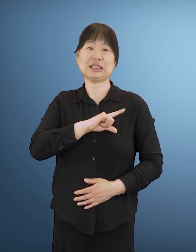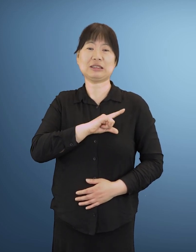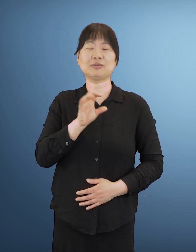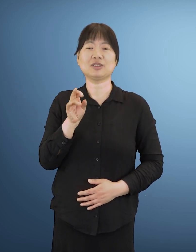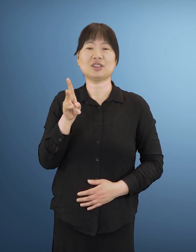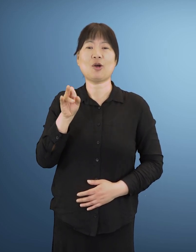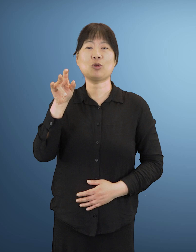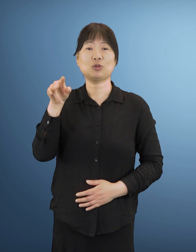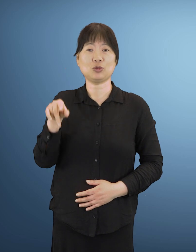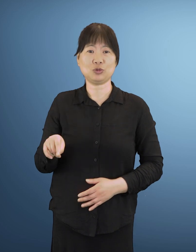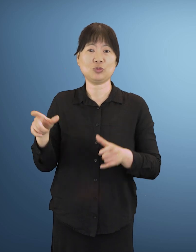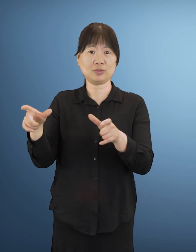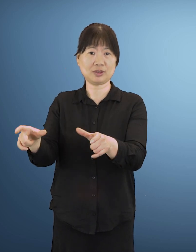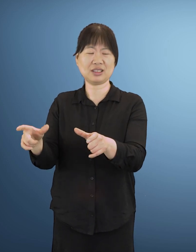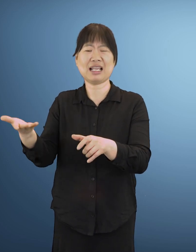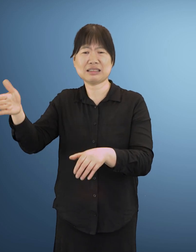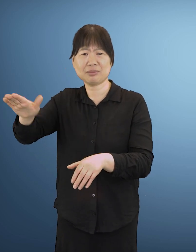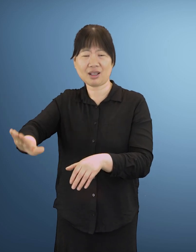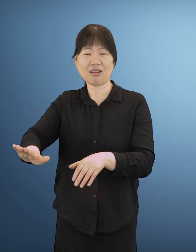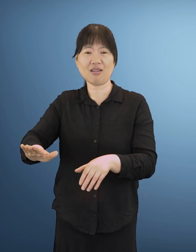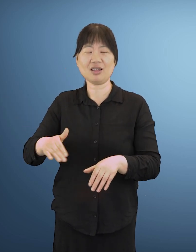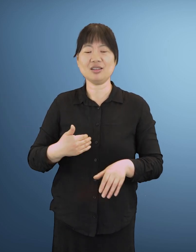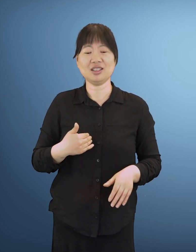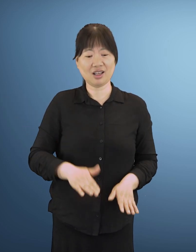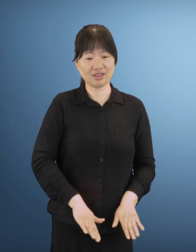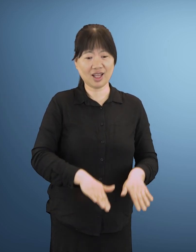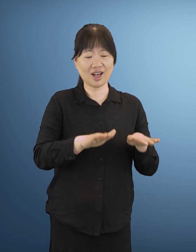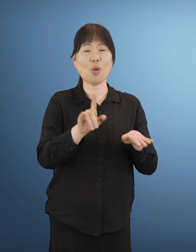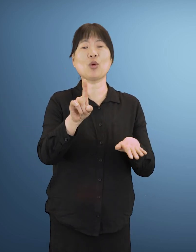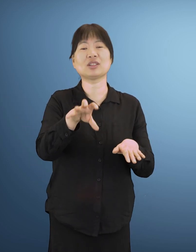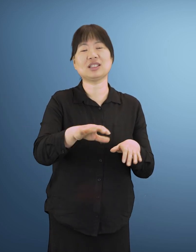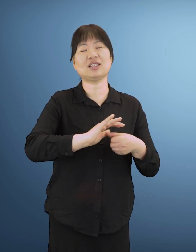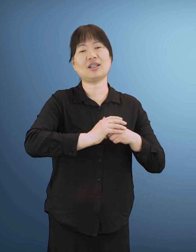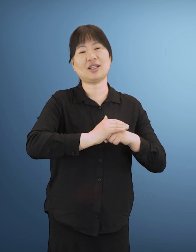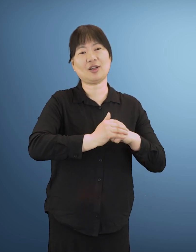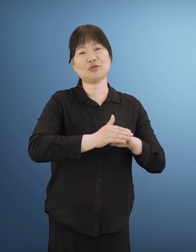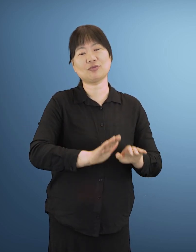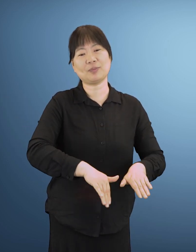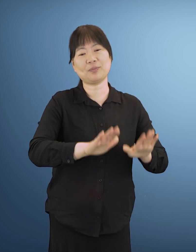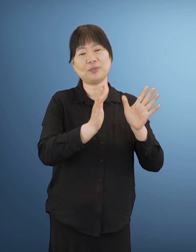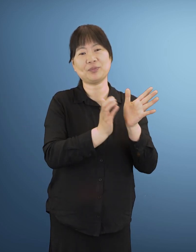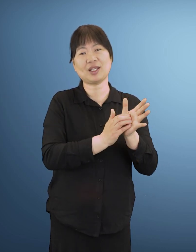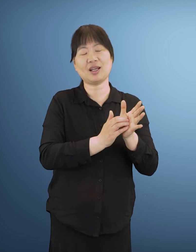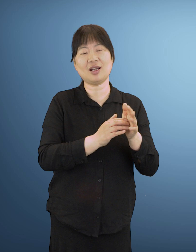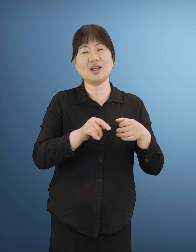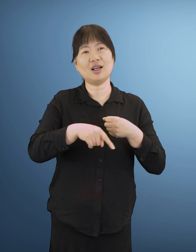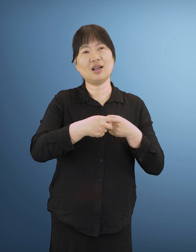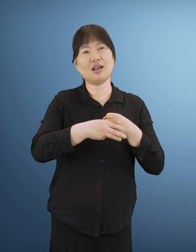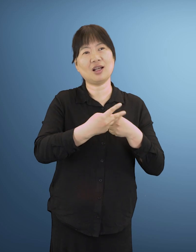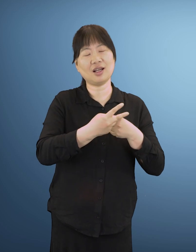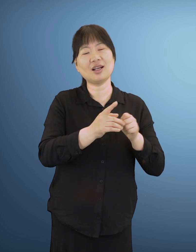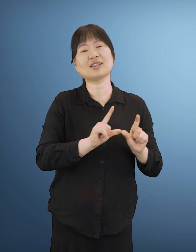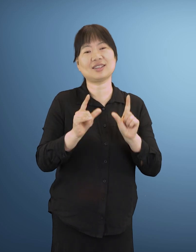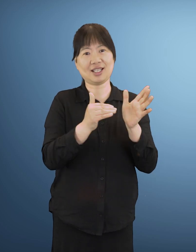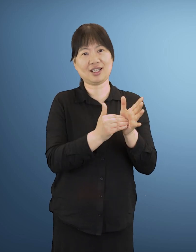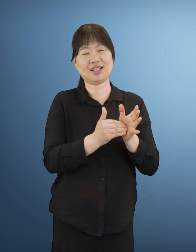사실 자란 동네는 대구입니다. 대구에서 초동 시절을 보냈기